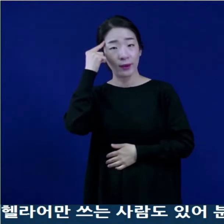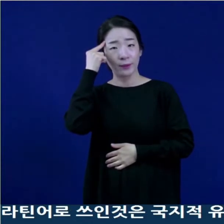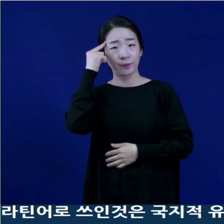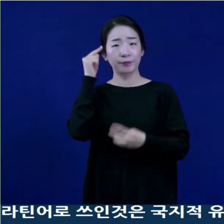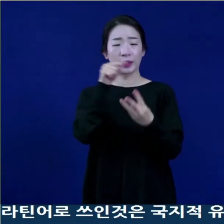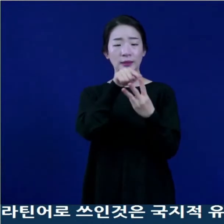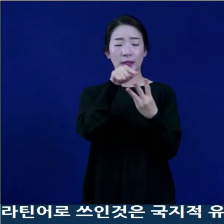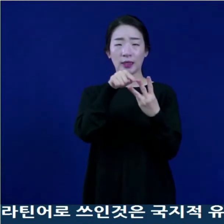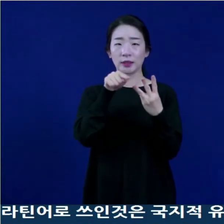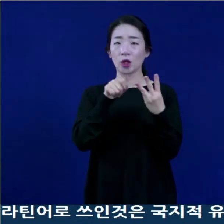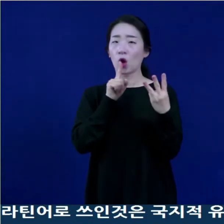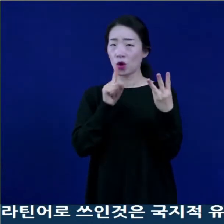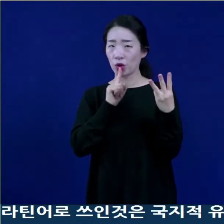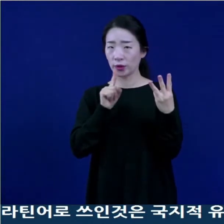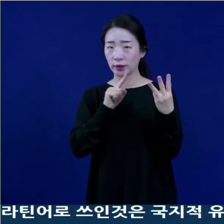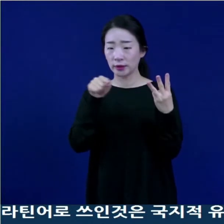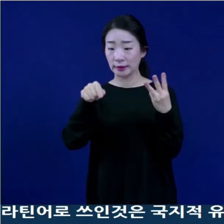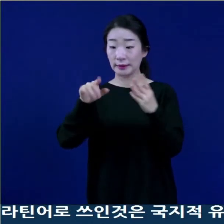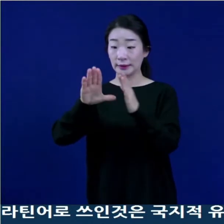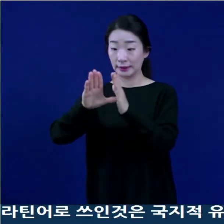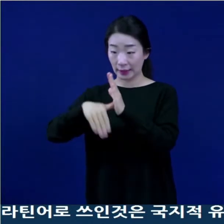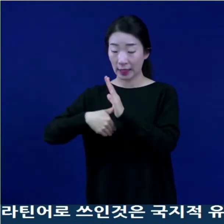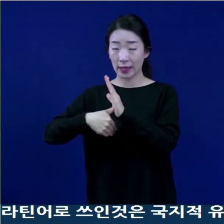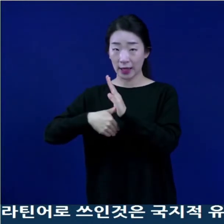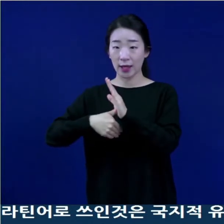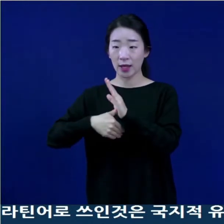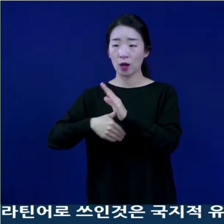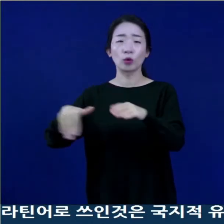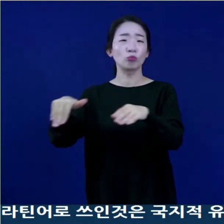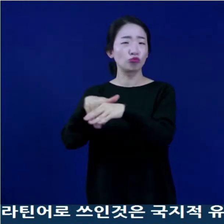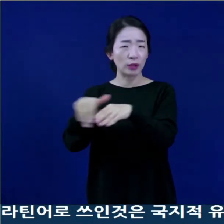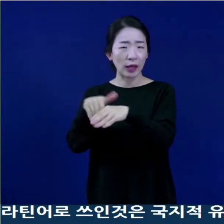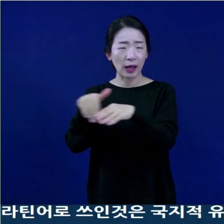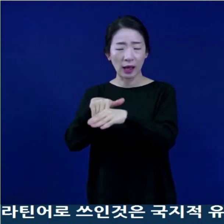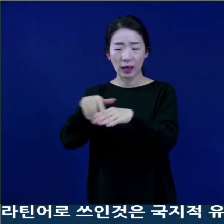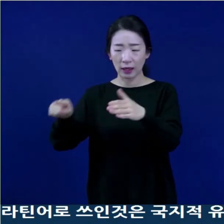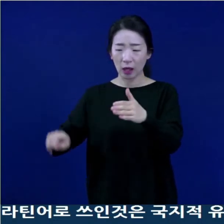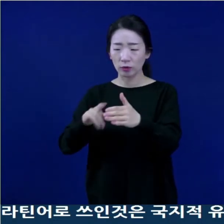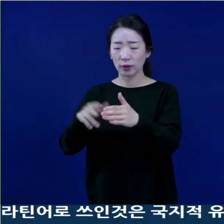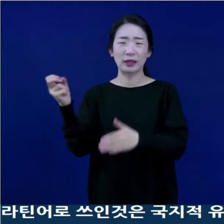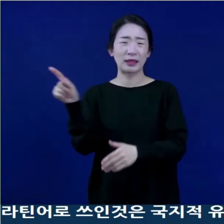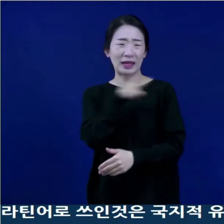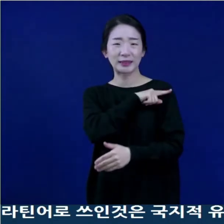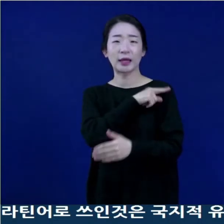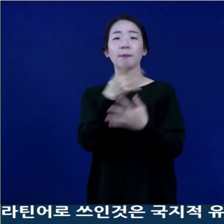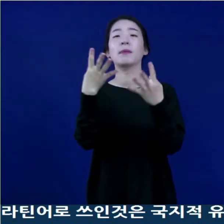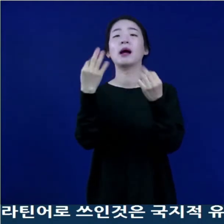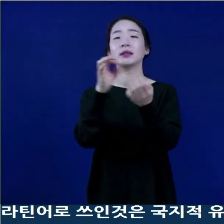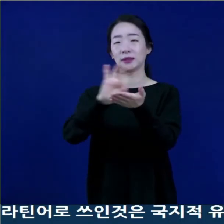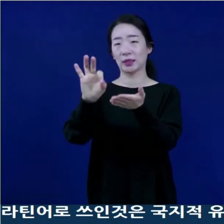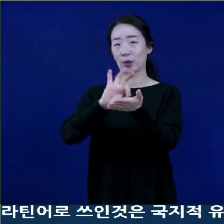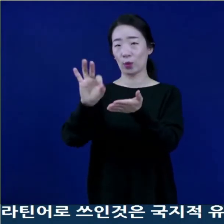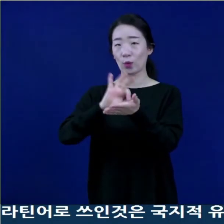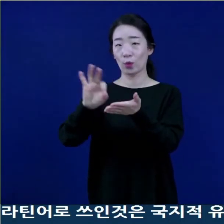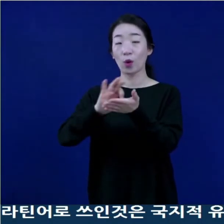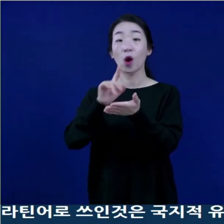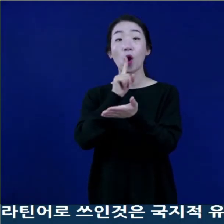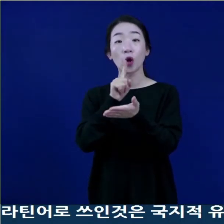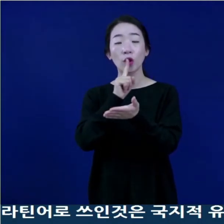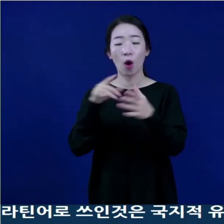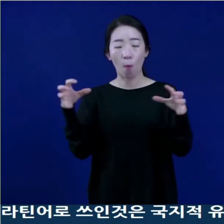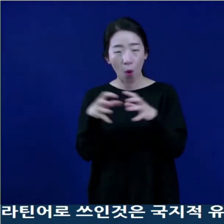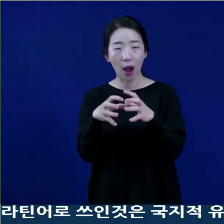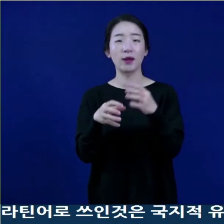세 가지 언어는 당시의 지중해 문화권에서 가장 많이 사용되던 언어들을 모아놓은